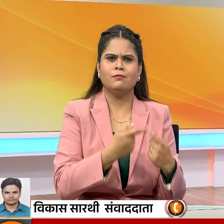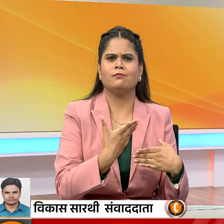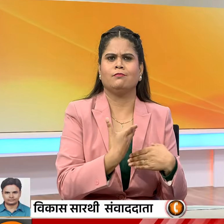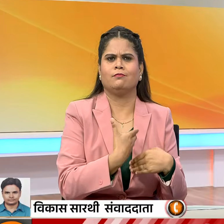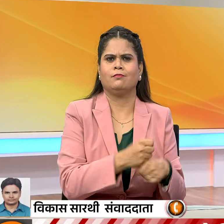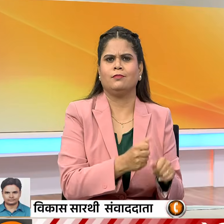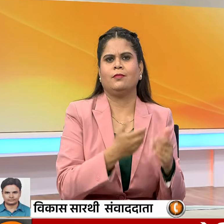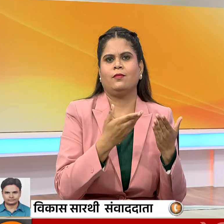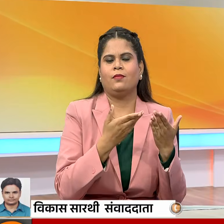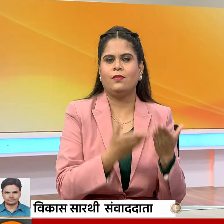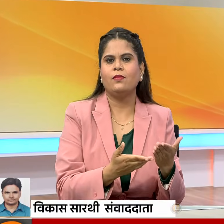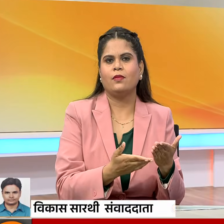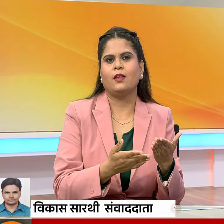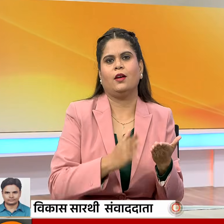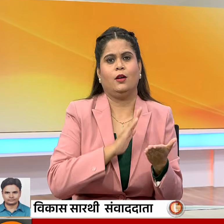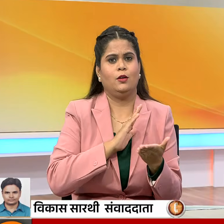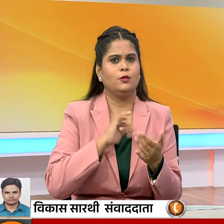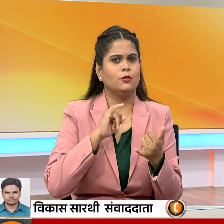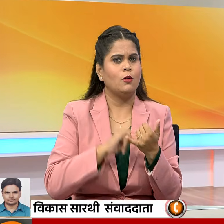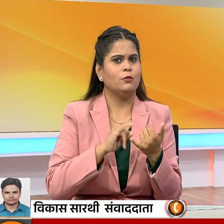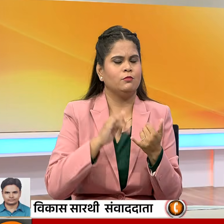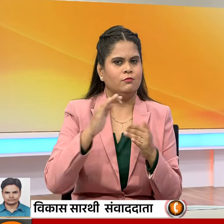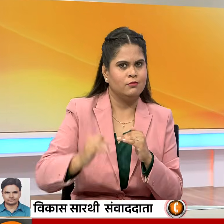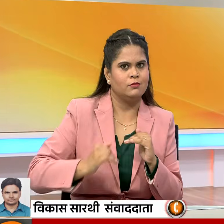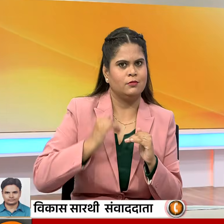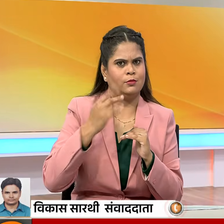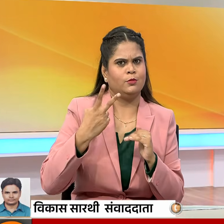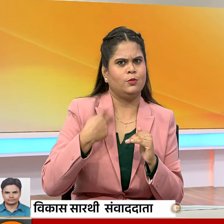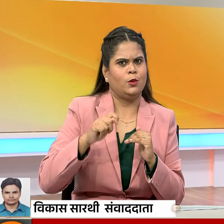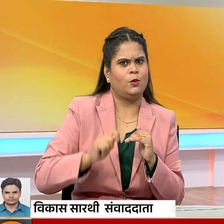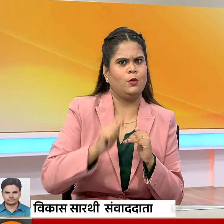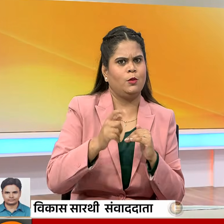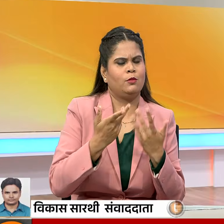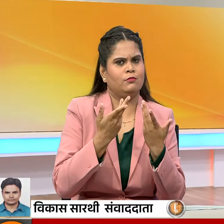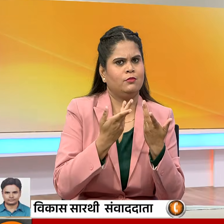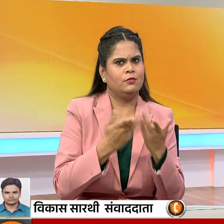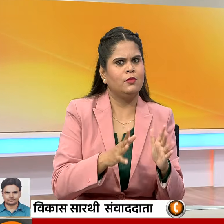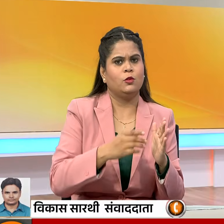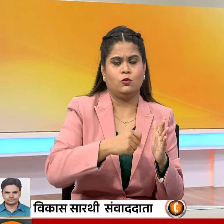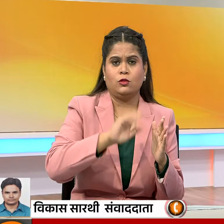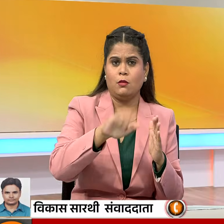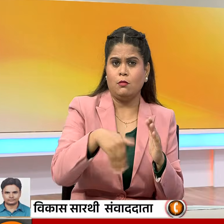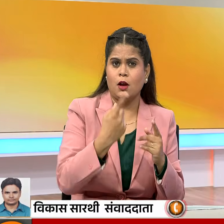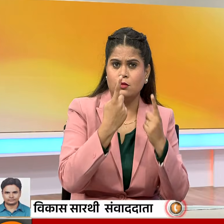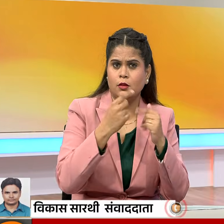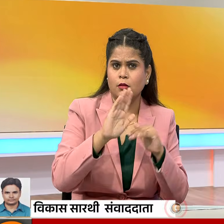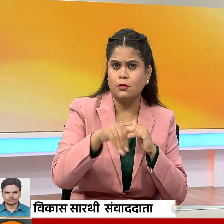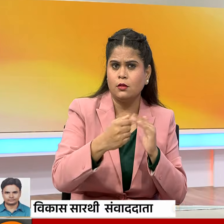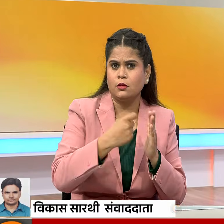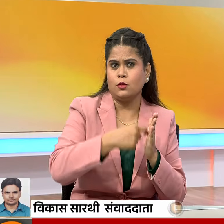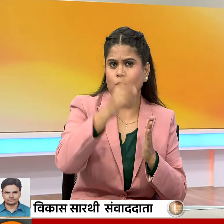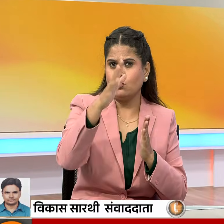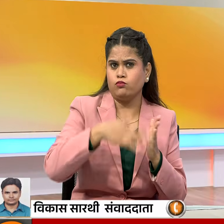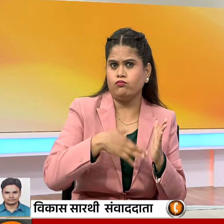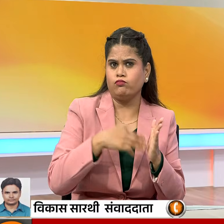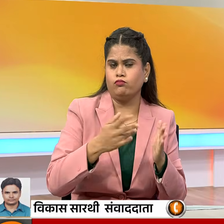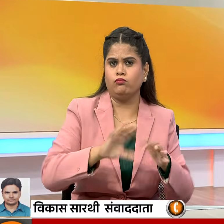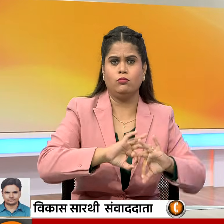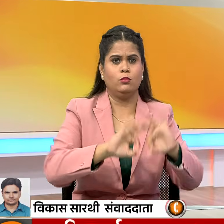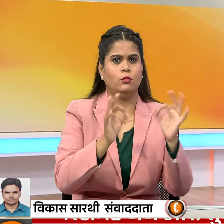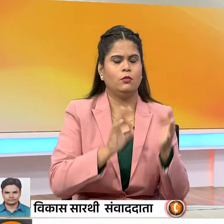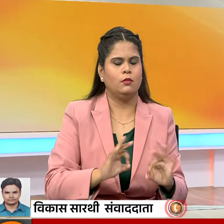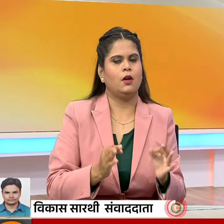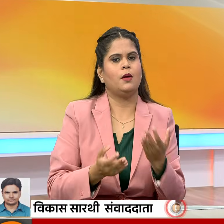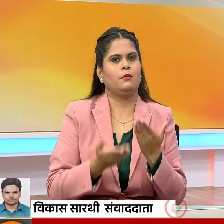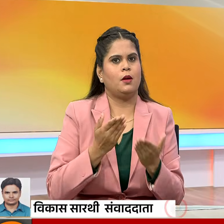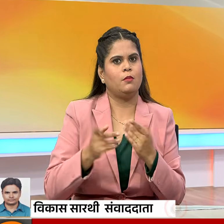स्वीकार करते हुए सुप्रीम कोर्ट ने इस कमेटी को अपॉइंट किया है। और इस कमेटी की जो रिपोर्ट आएगी उससे कम से कम सभी पक्षों को